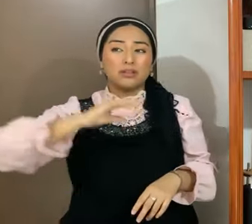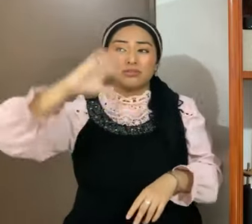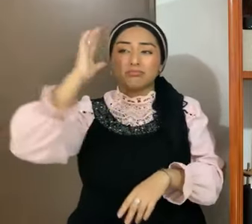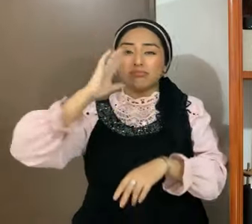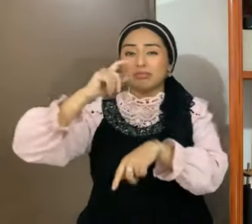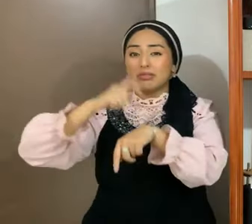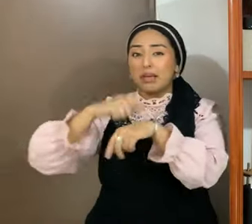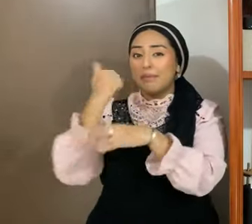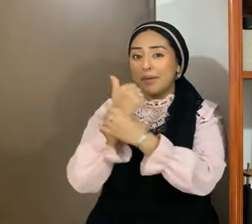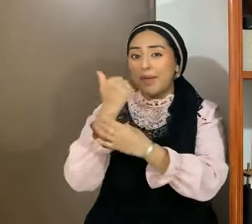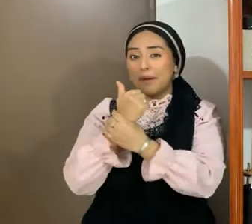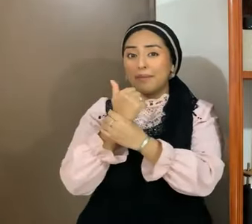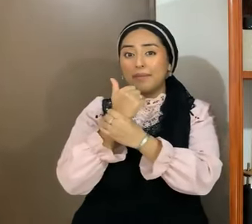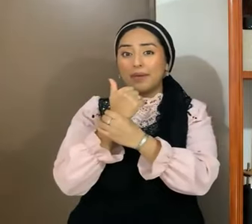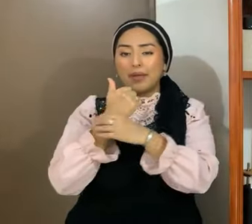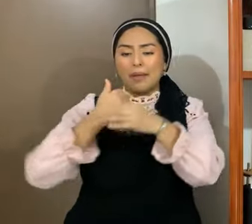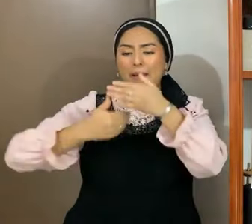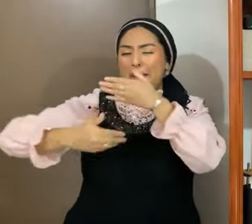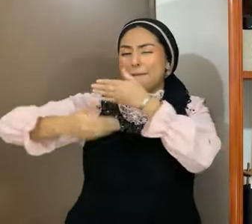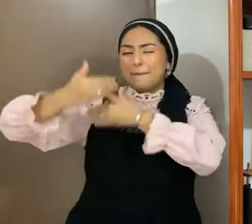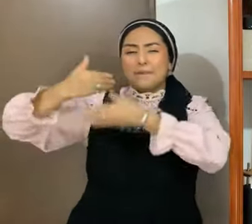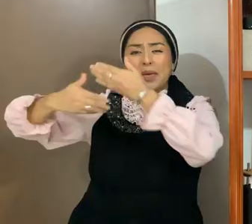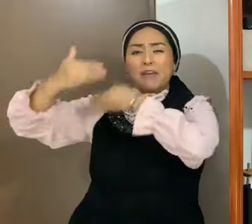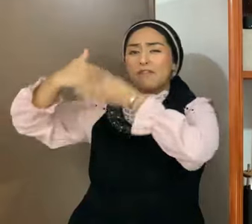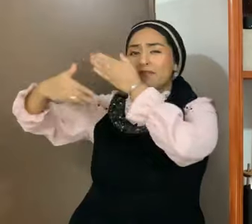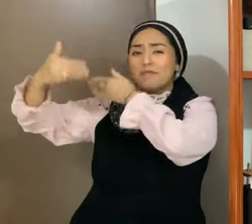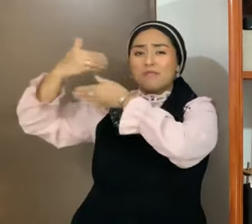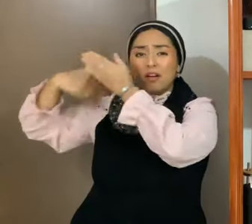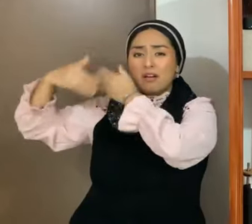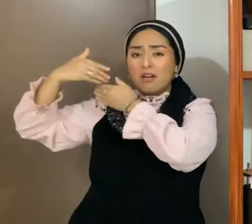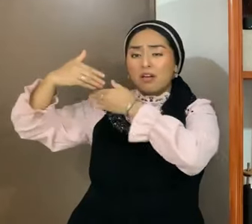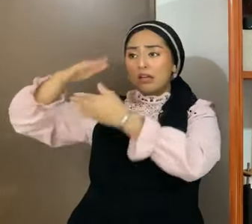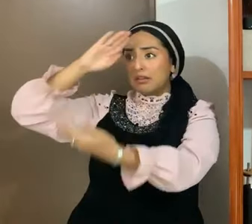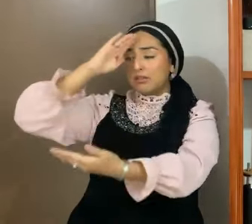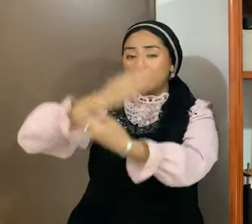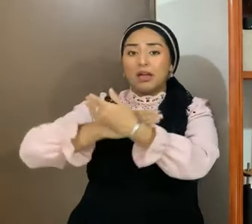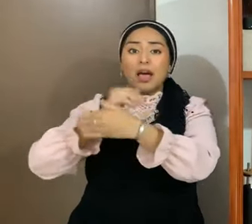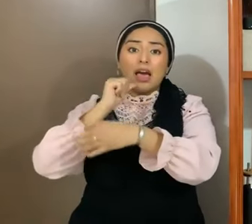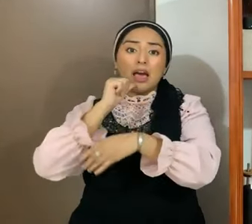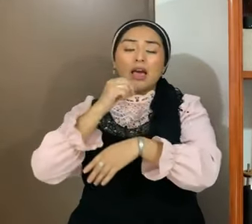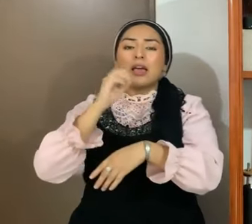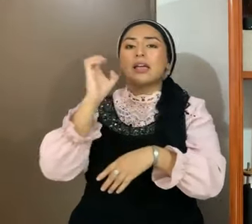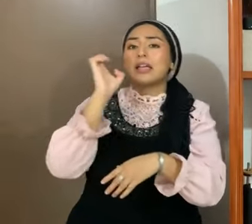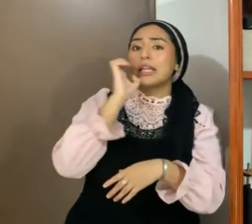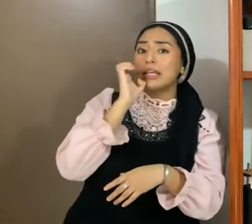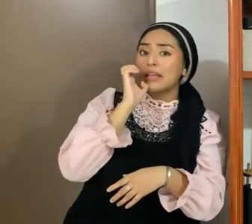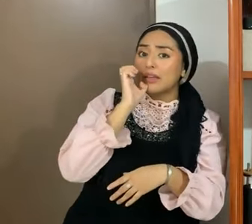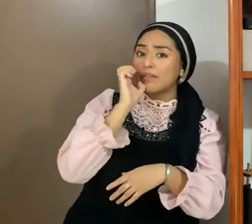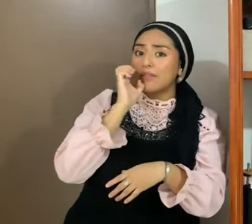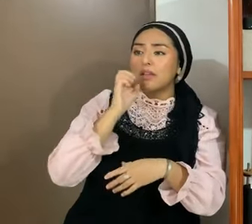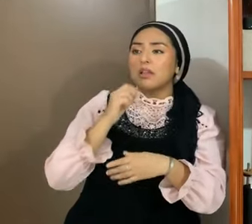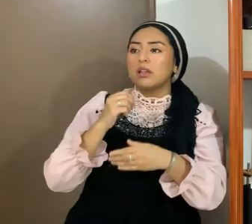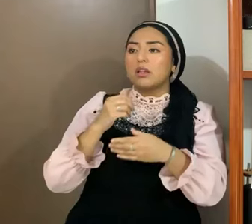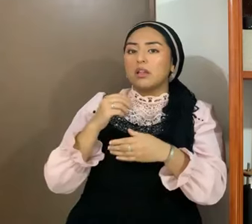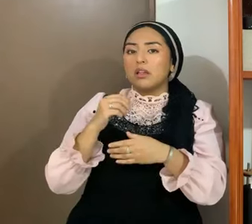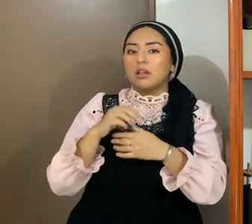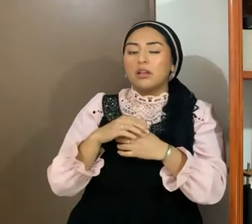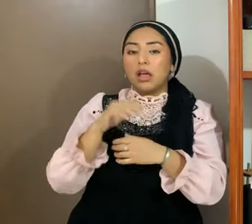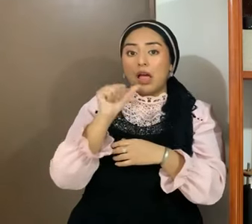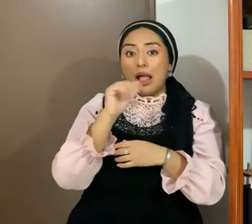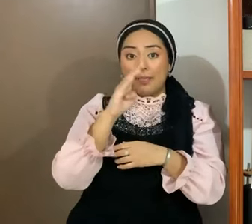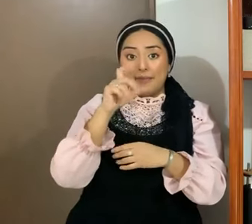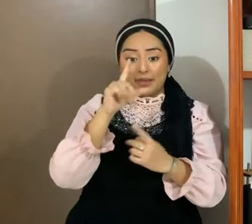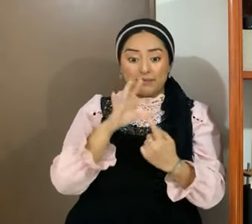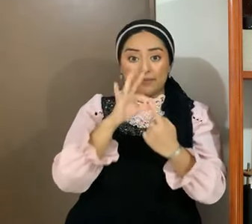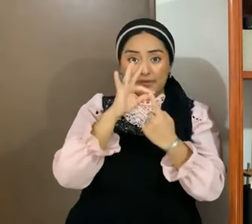Abraham, es más, desde atrás, desde los hijos de Adán y Eva, bueno, Abel fue escogido,